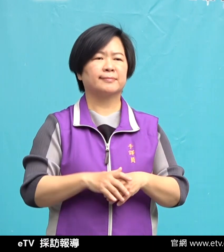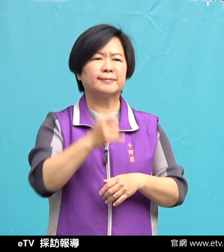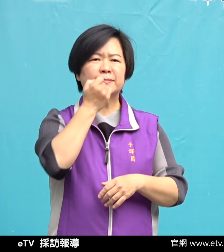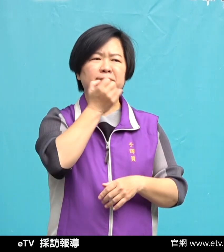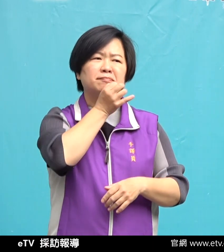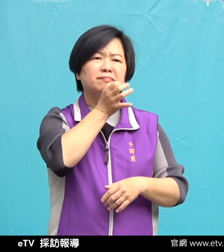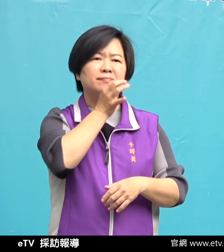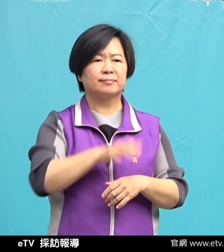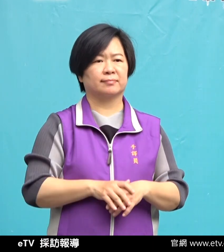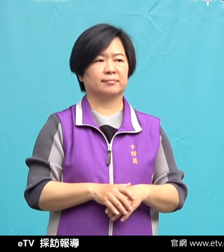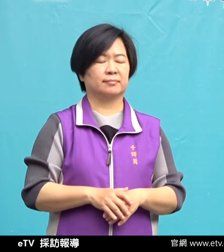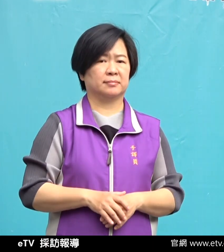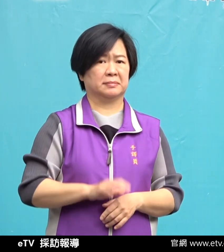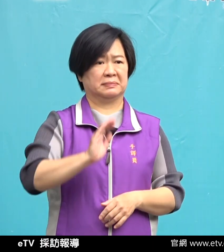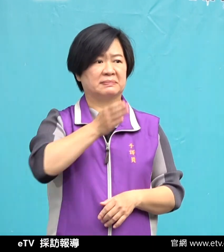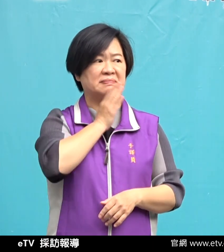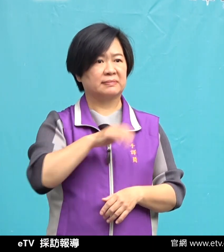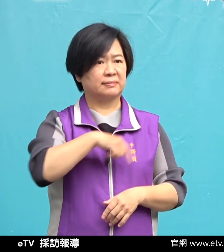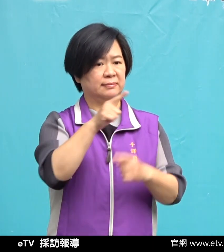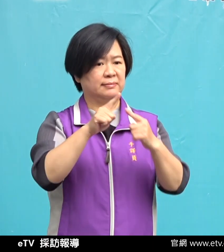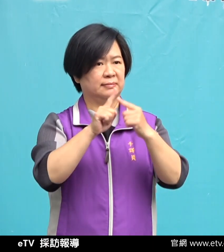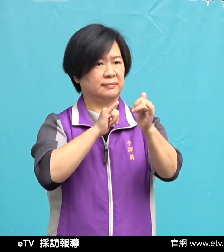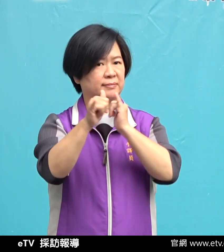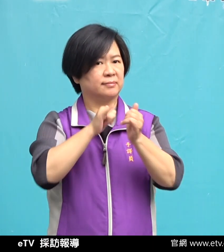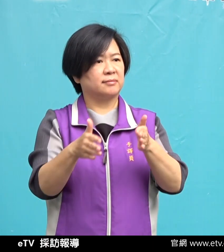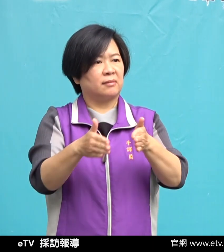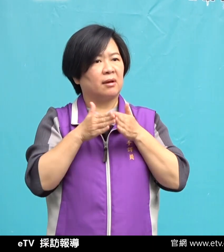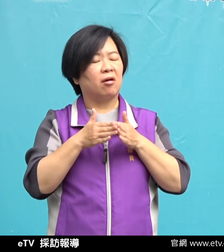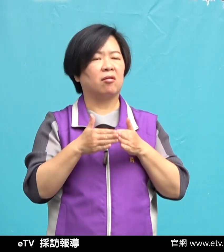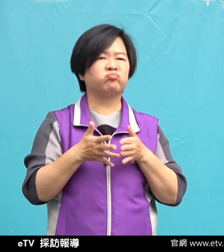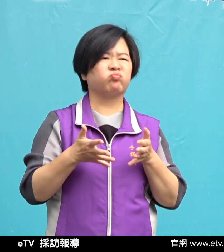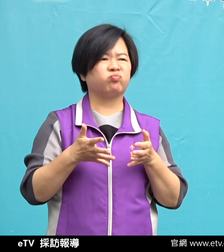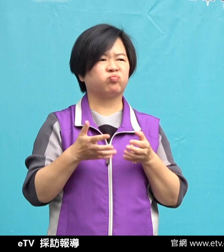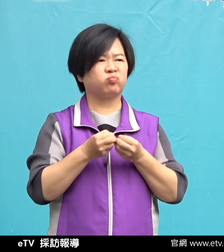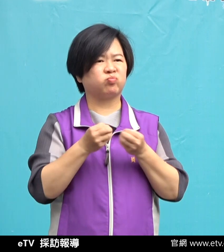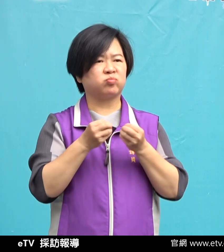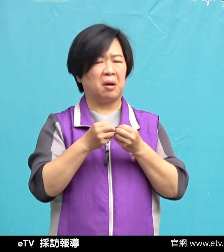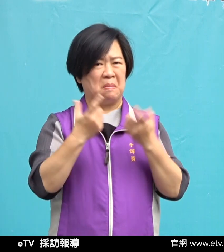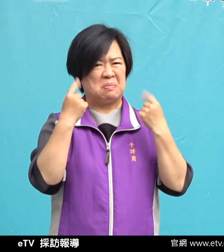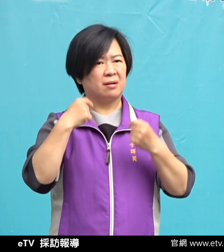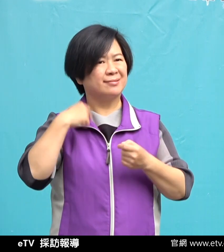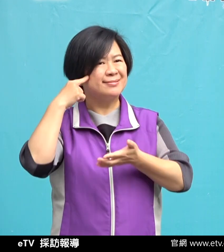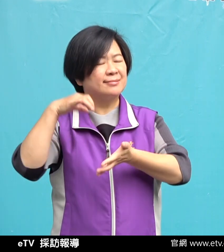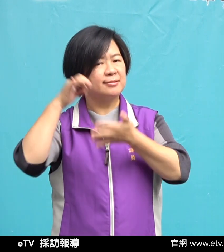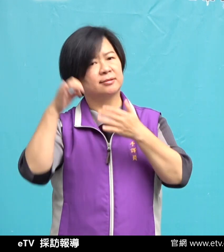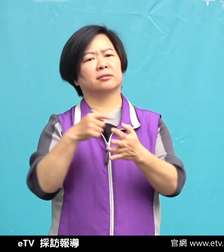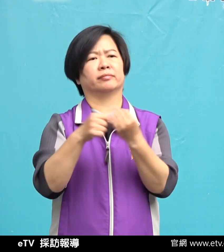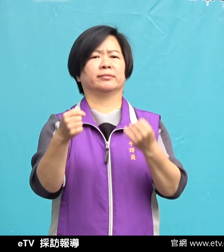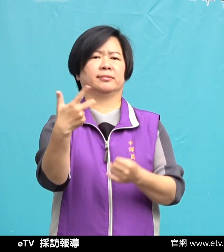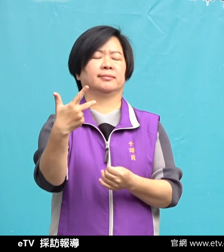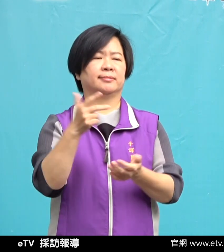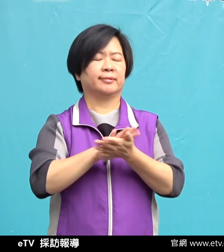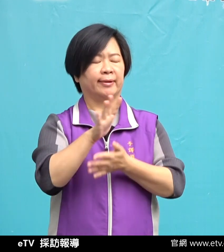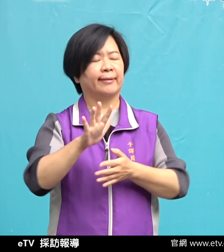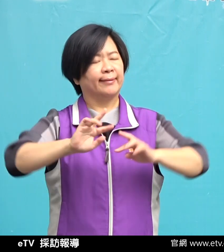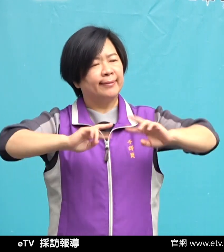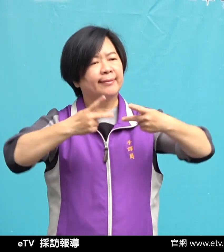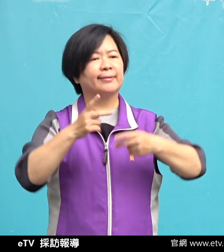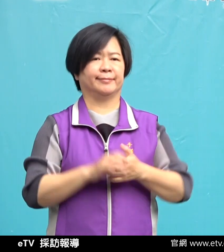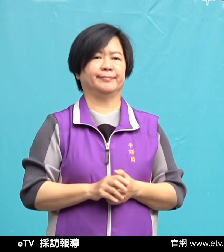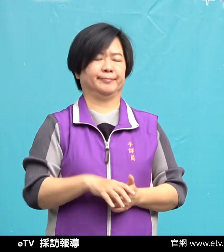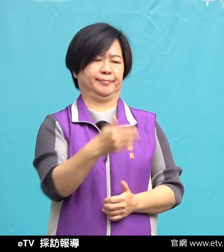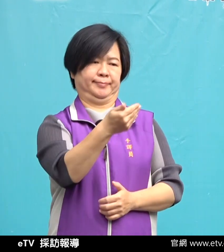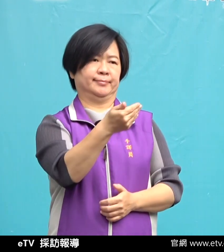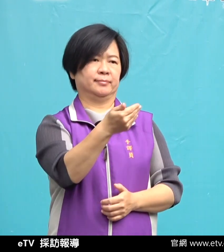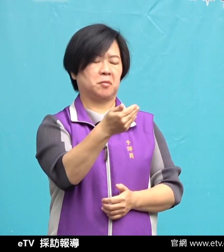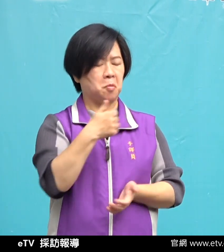呢，大家站在就是人民的需要能够更充足一点，所以后来决定14天9片。那我也仔细的算